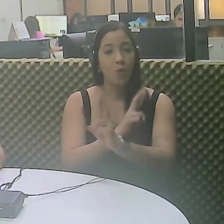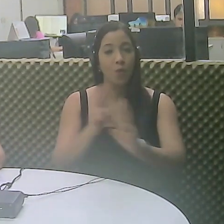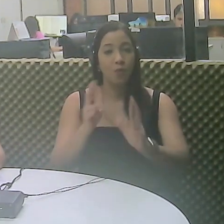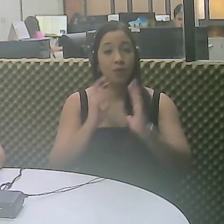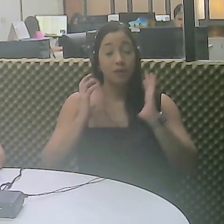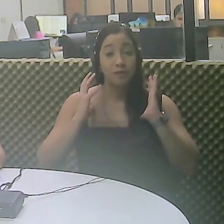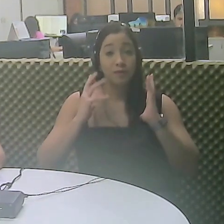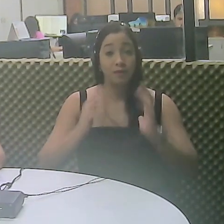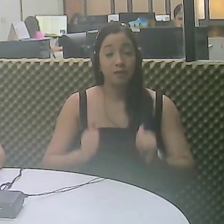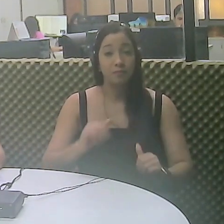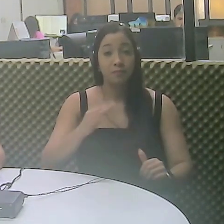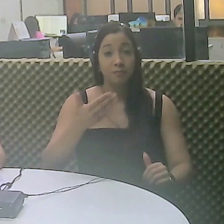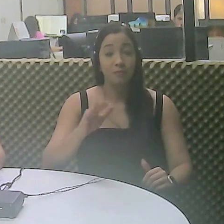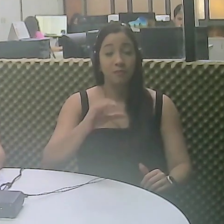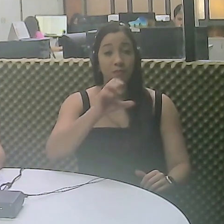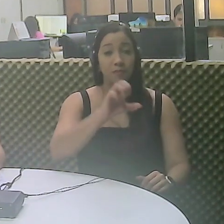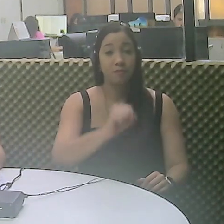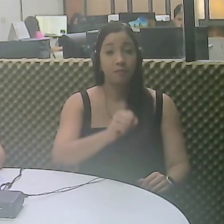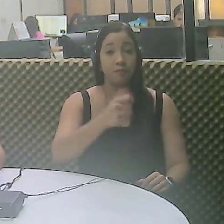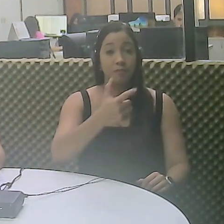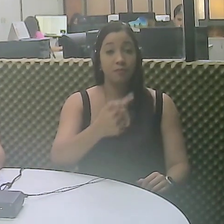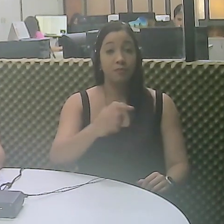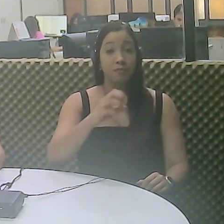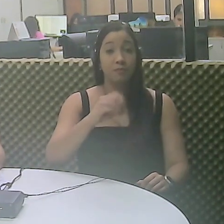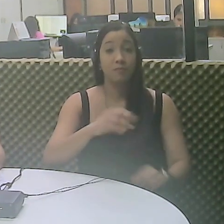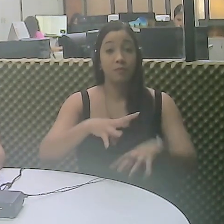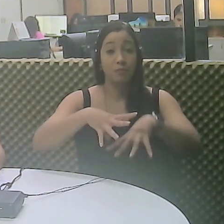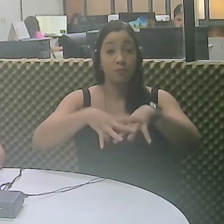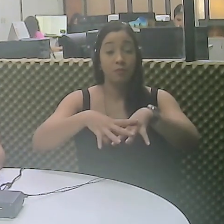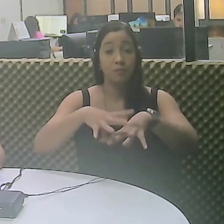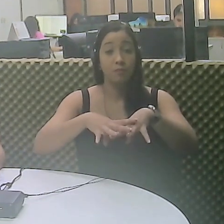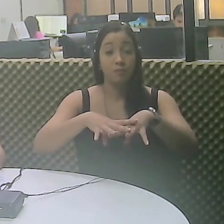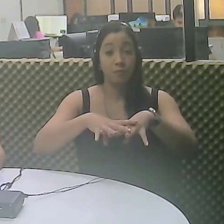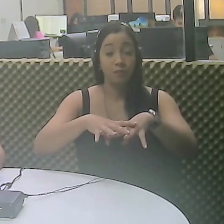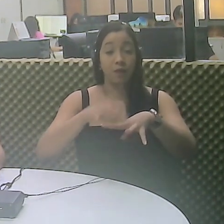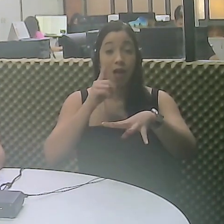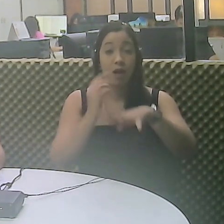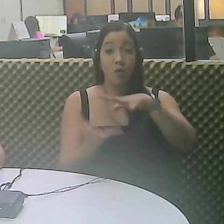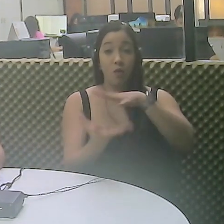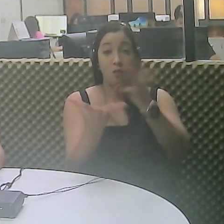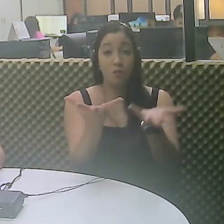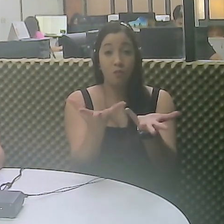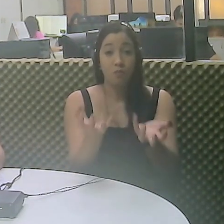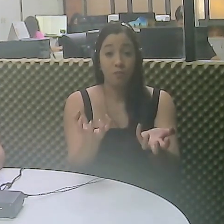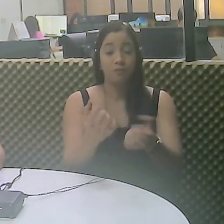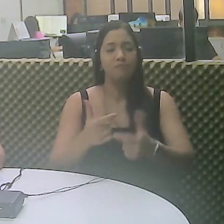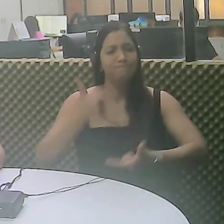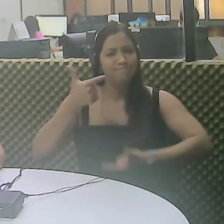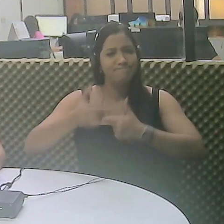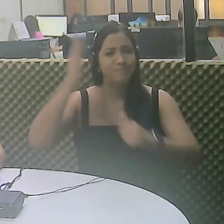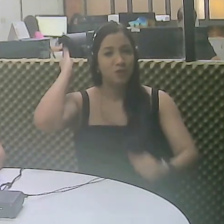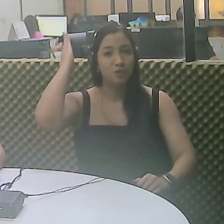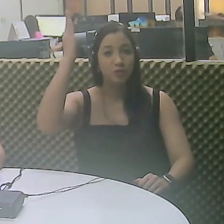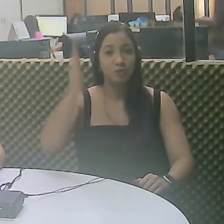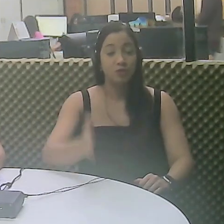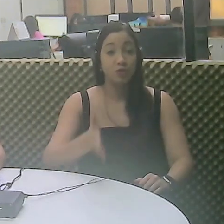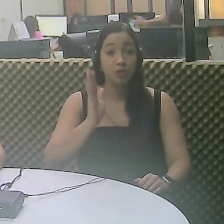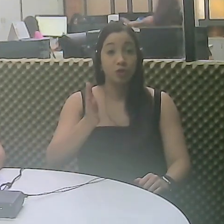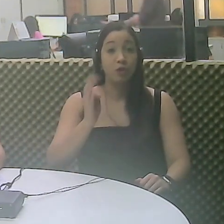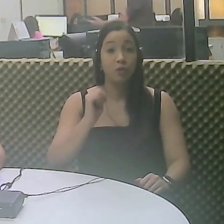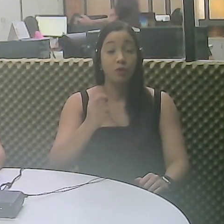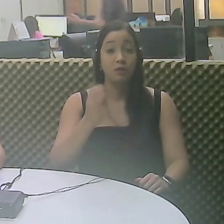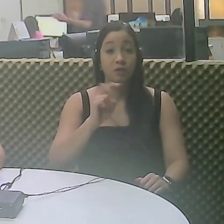para a limpeza de cerca de 870 bueiros e bocas de lobo. O trabalho é constante e já foram quase 5